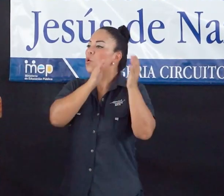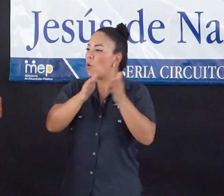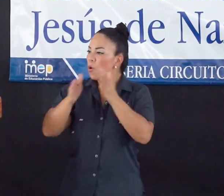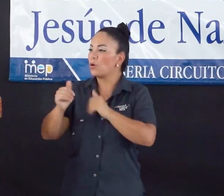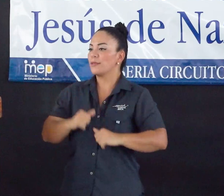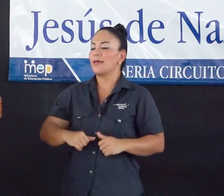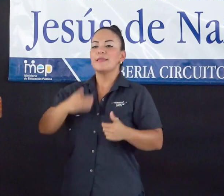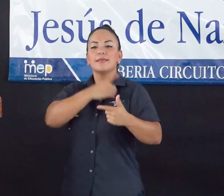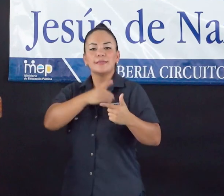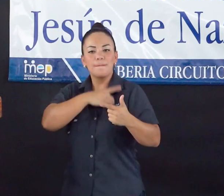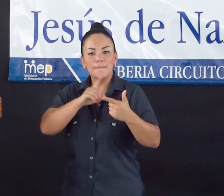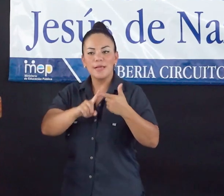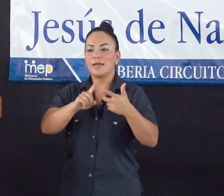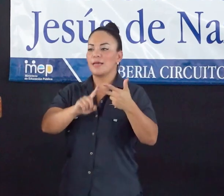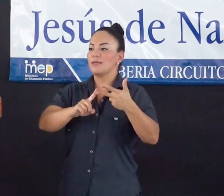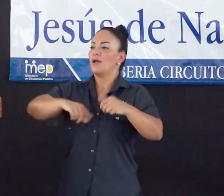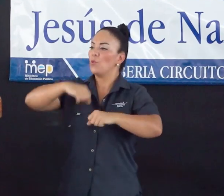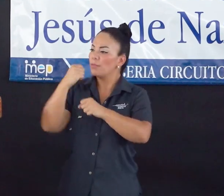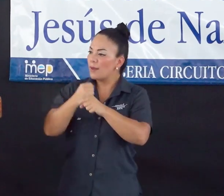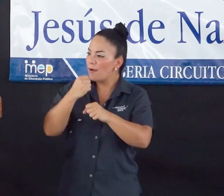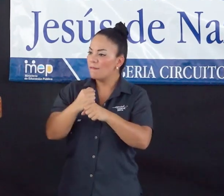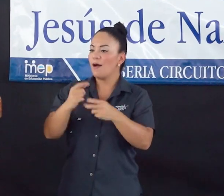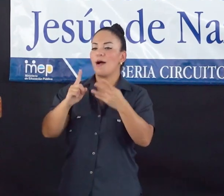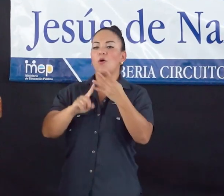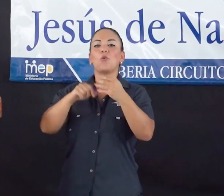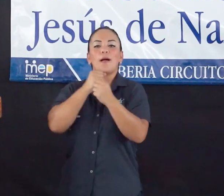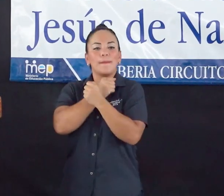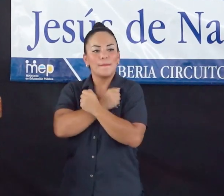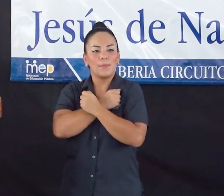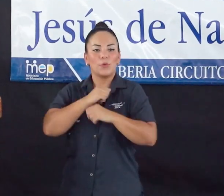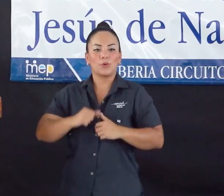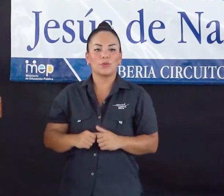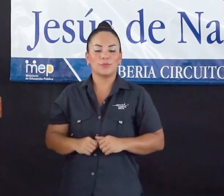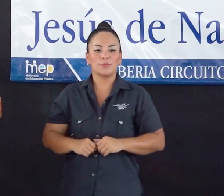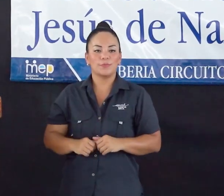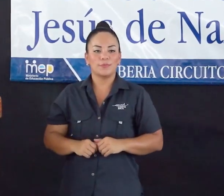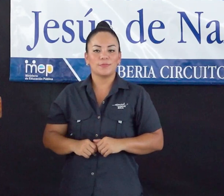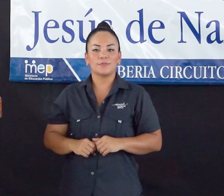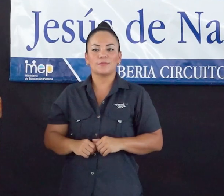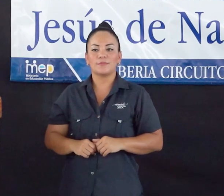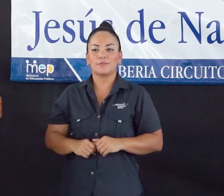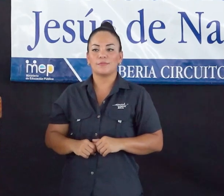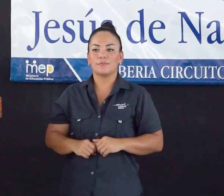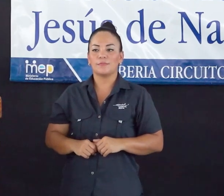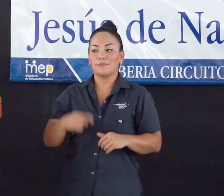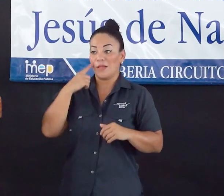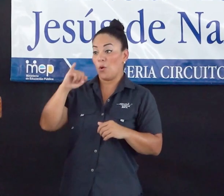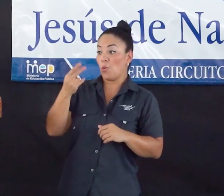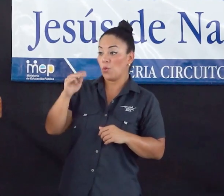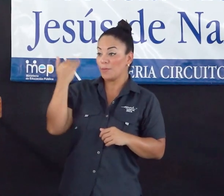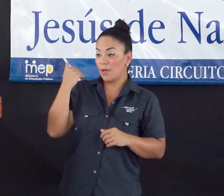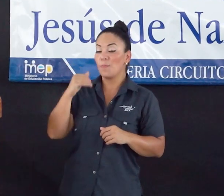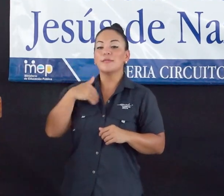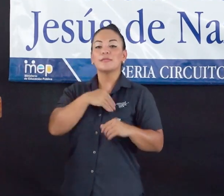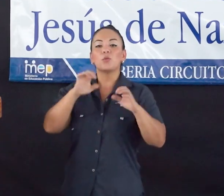con disciplina, con trabajo, con amor. En junio, el Ministerio de